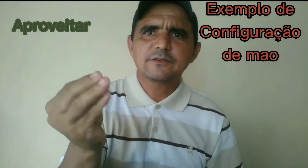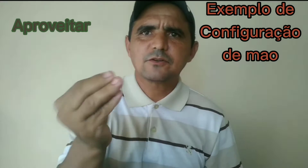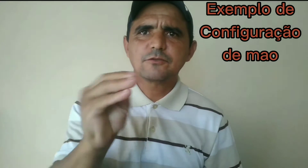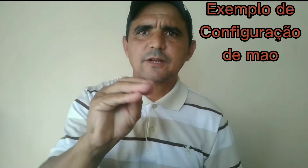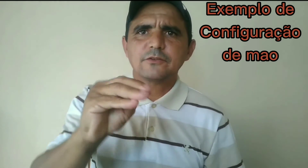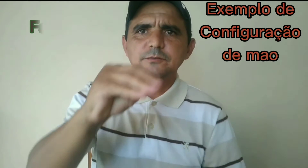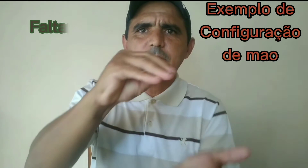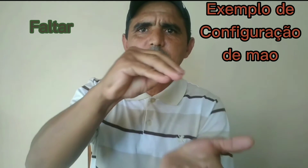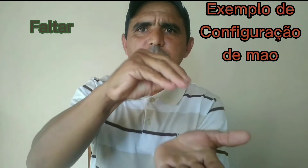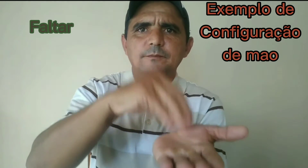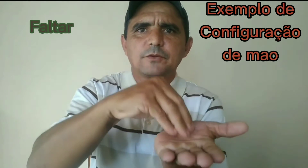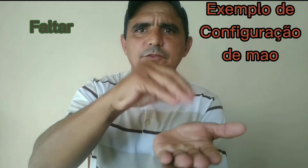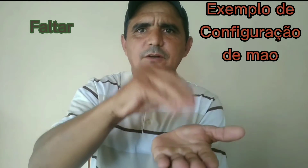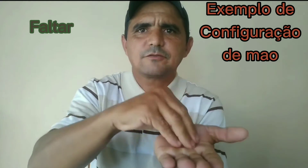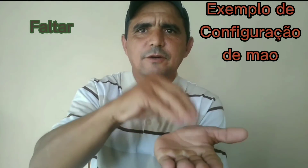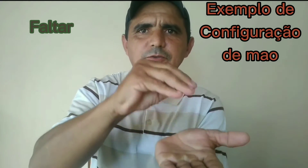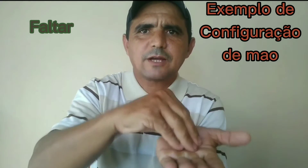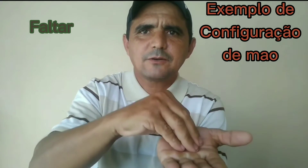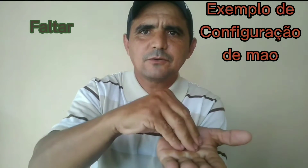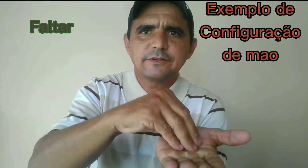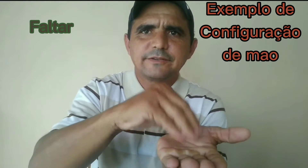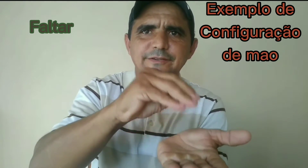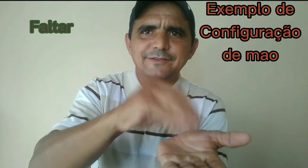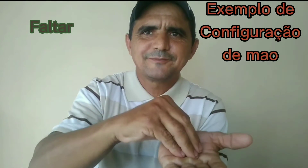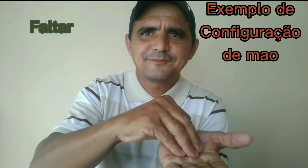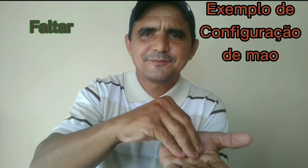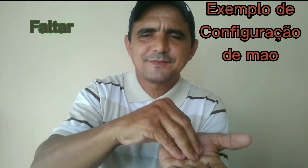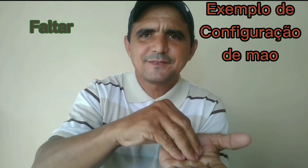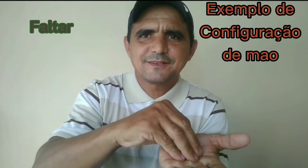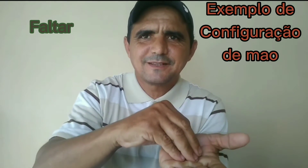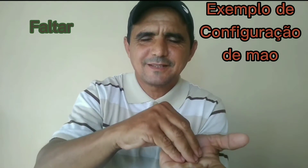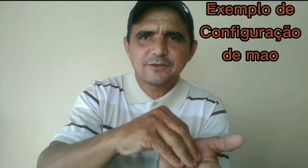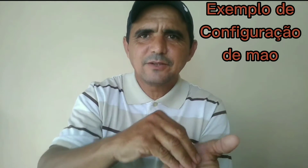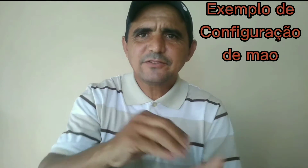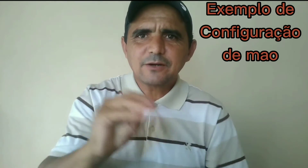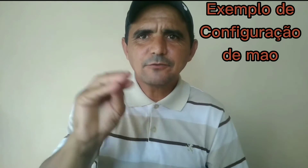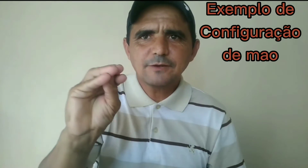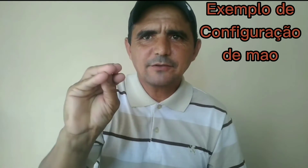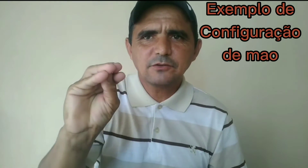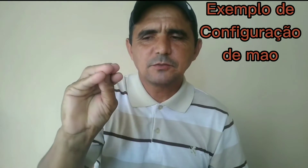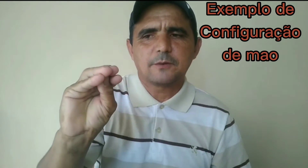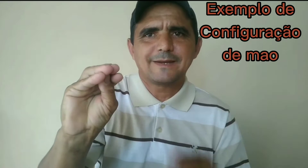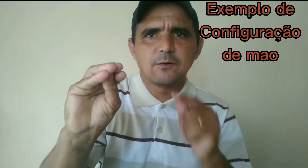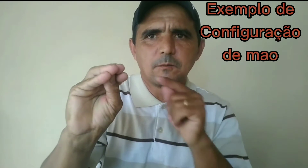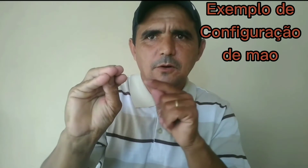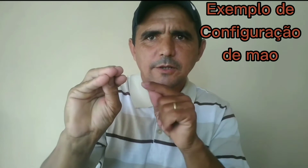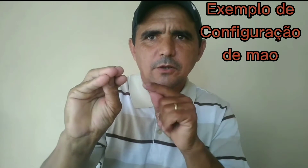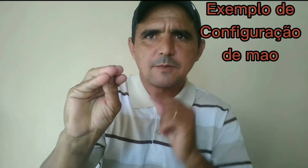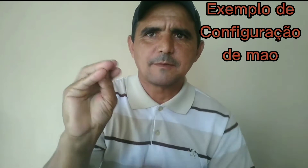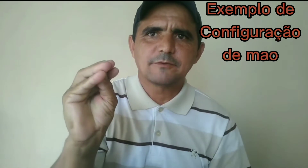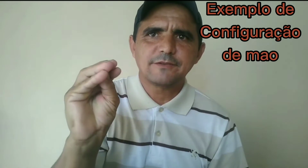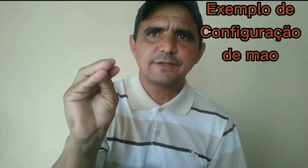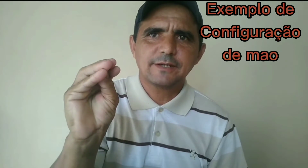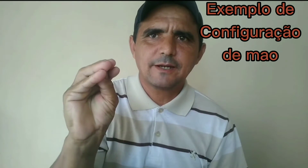essa configuração de mãos. O sinal de faltar coisas. Então, isso é a configuração de mão. É o modo como a mão vai